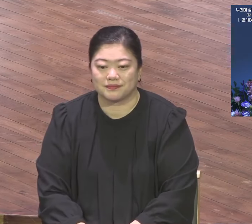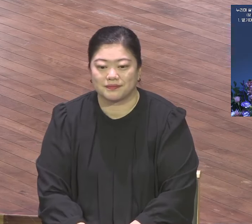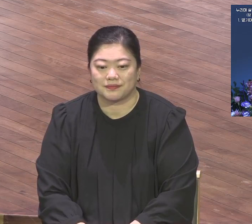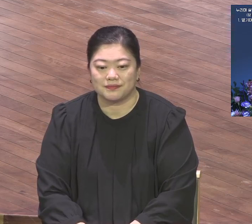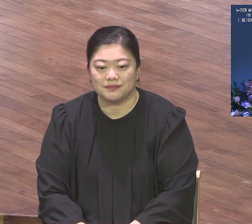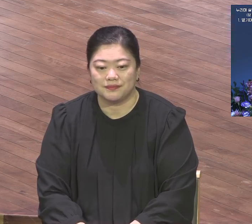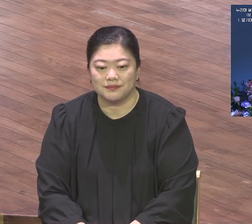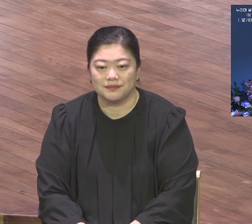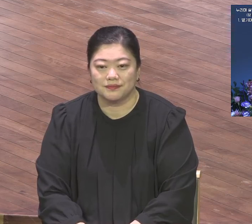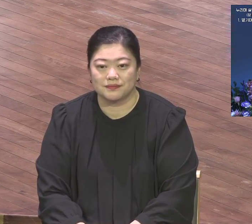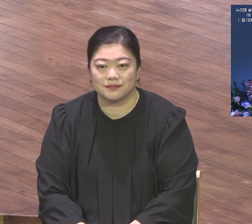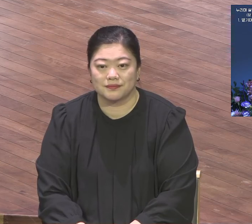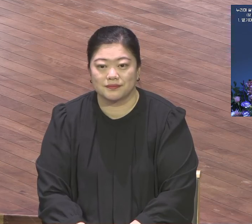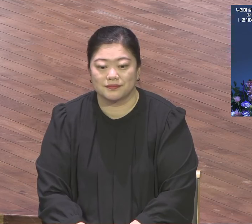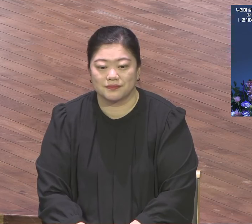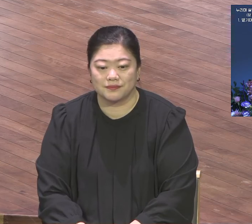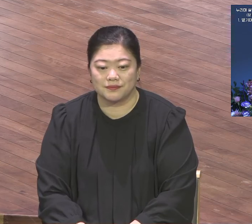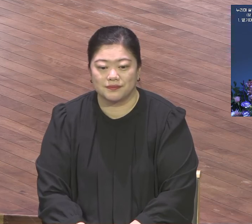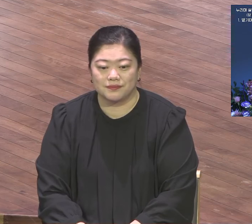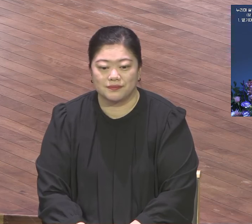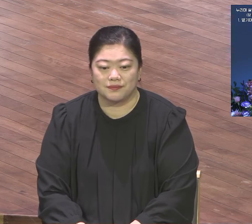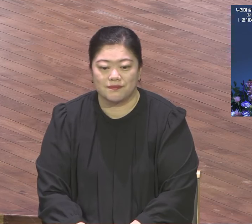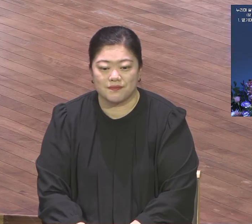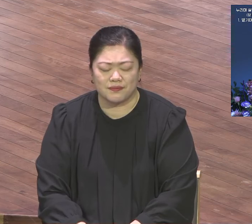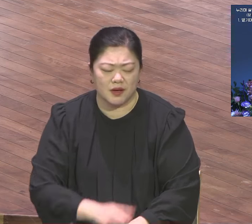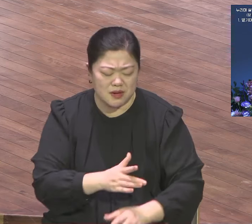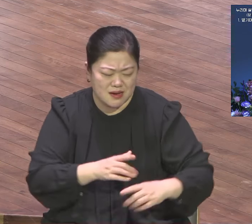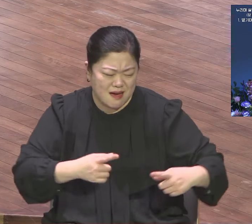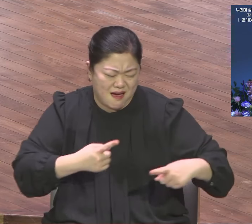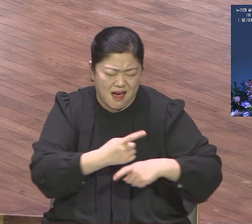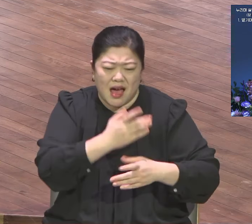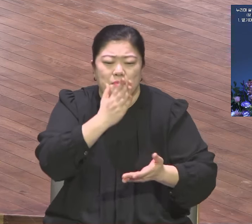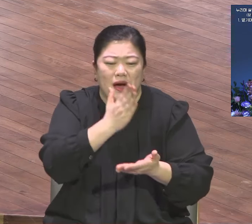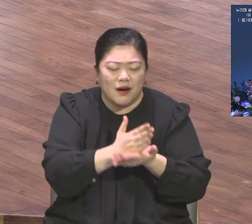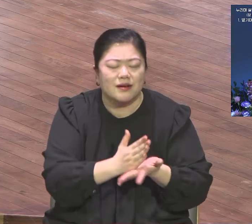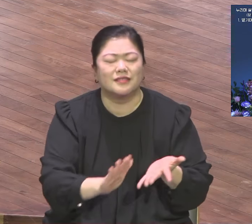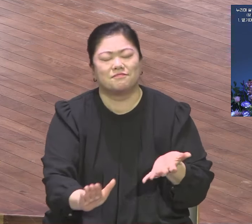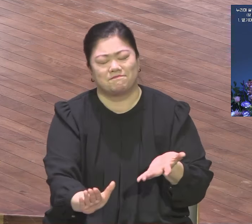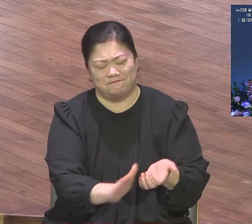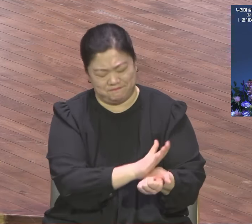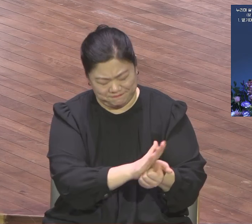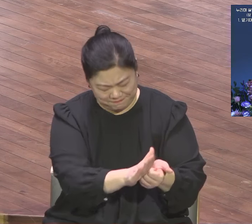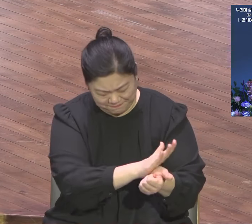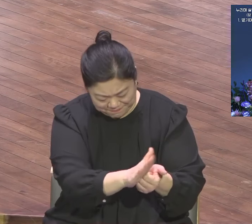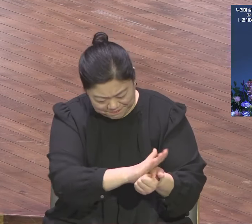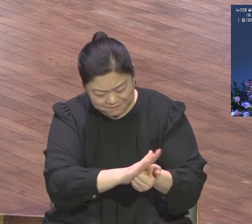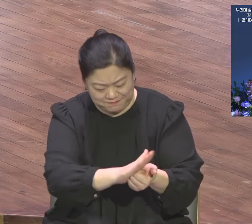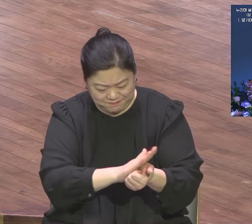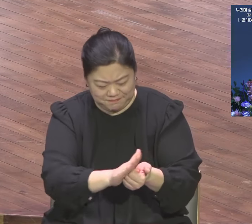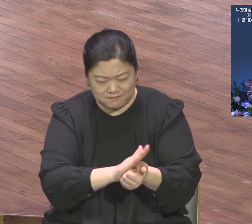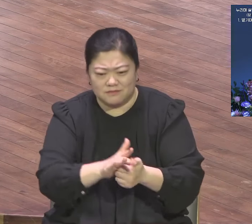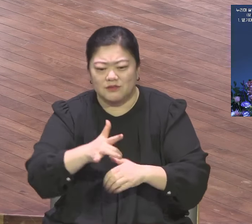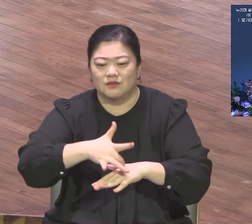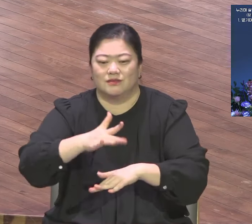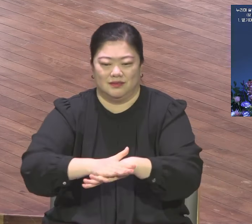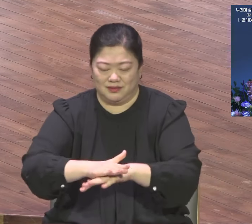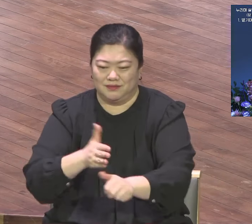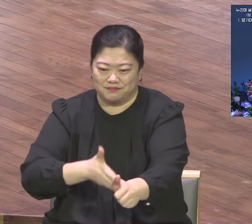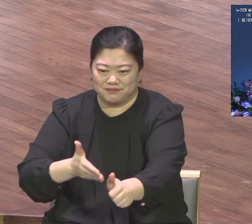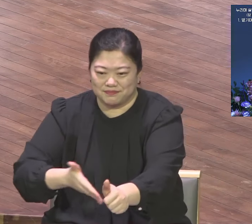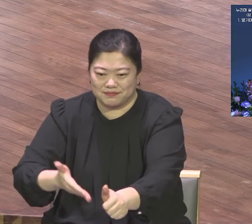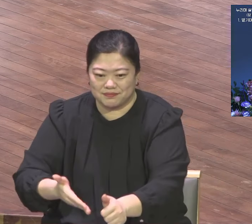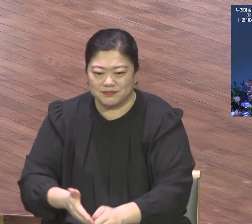여러분 선으로 악을 이기는 삶을 사시기 바랍니다. 그러면요 행복합니다. 무슨 미워하는 사람이